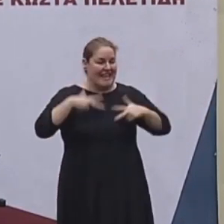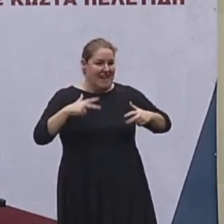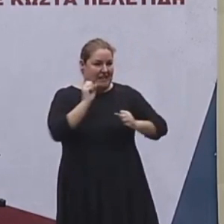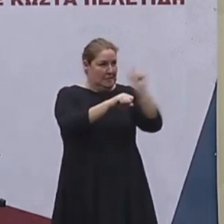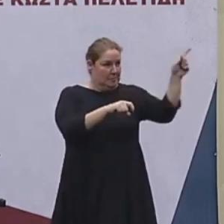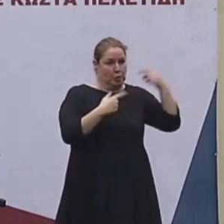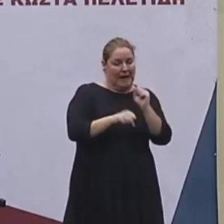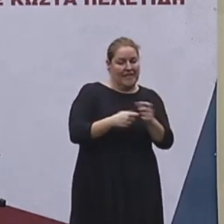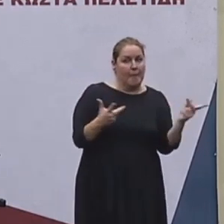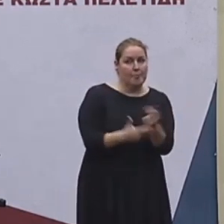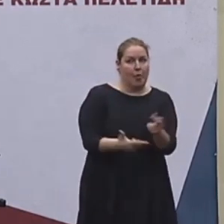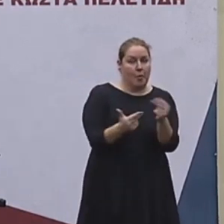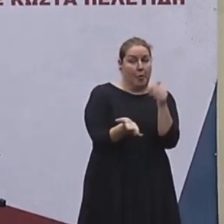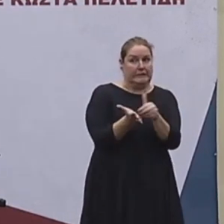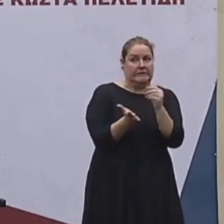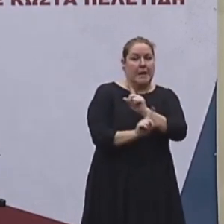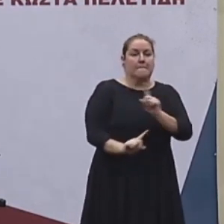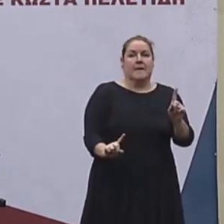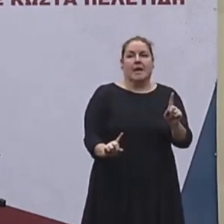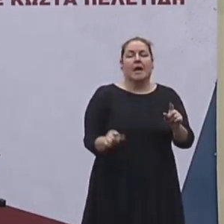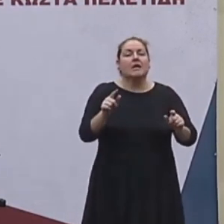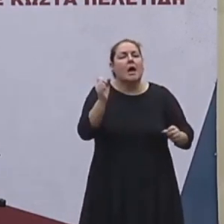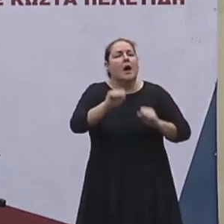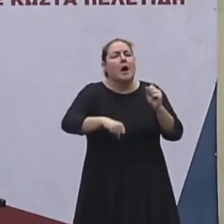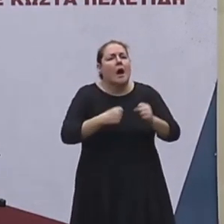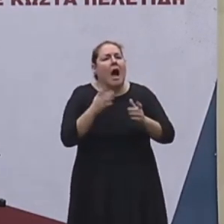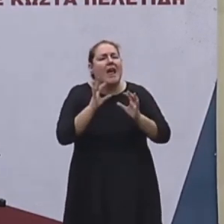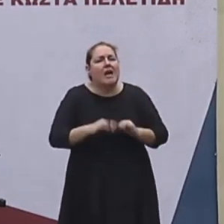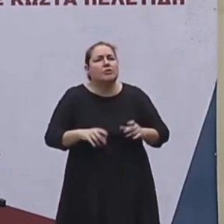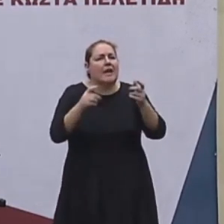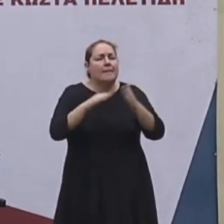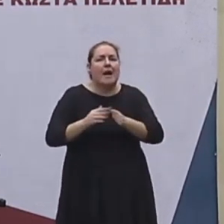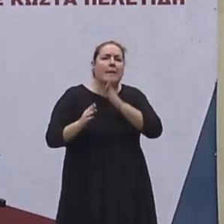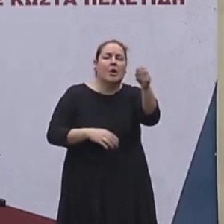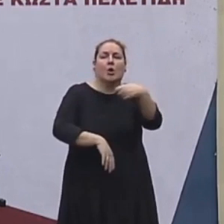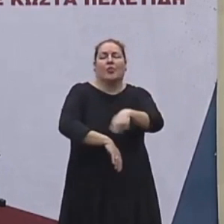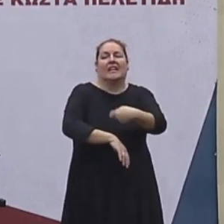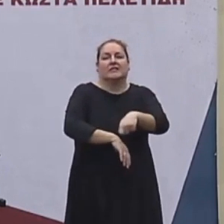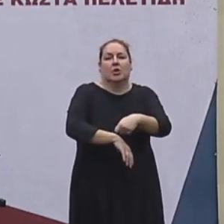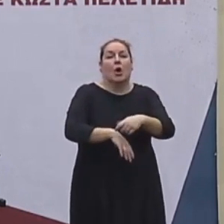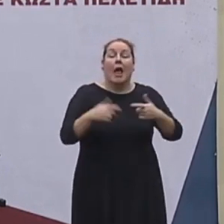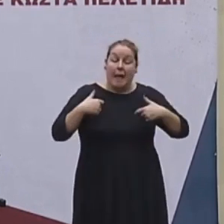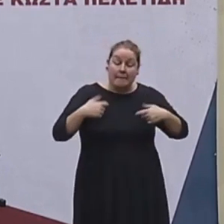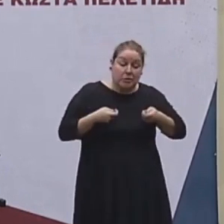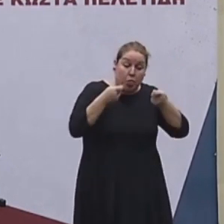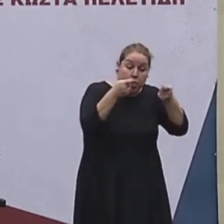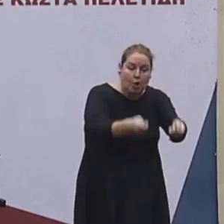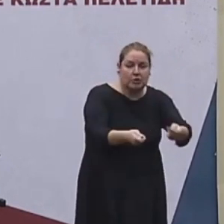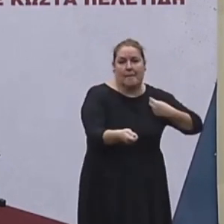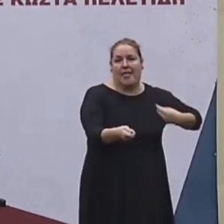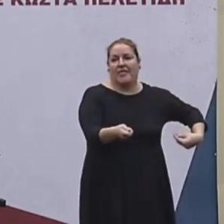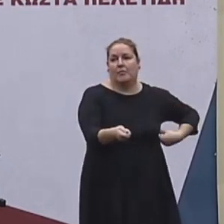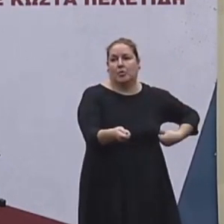να το αποτρέψει με κάθε τρόπο και να αναγκάζονται να προσεύγουν στα δικαστήρια. Εμείς τους το καταβάλαμε και θα τους